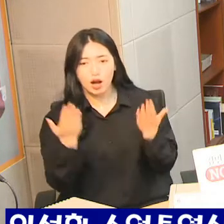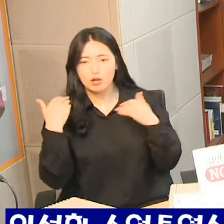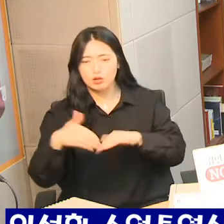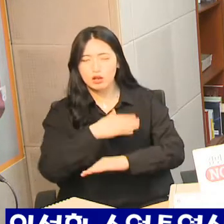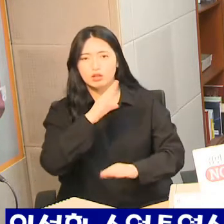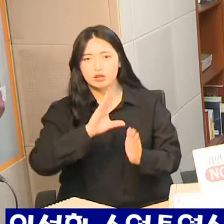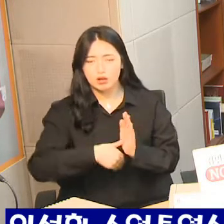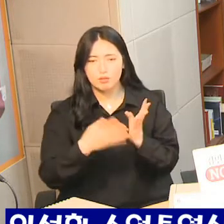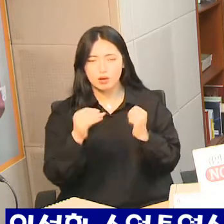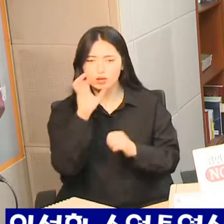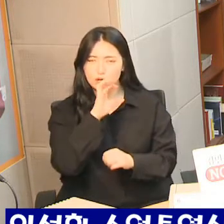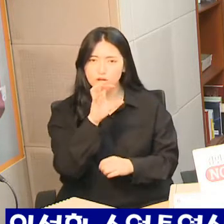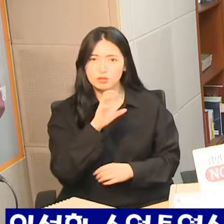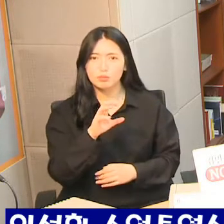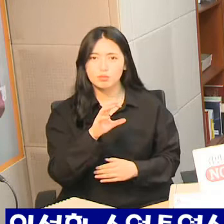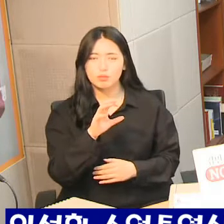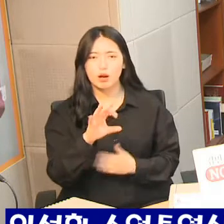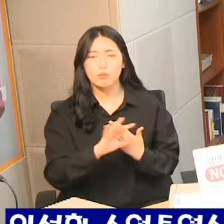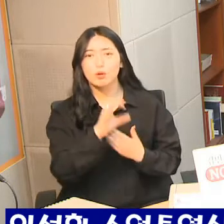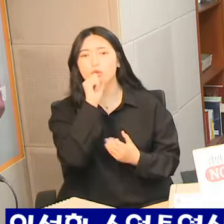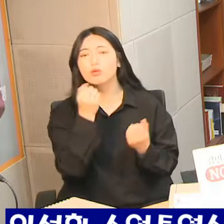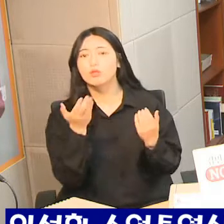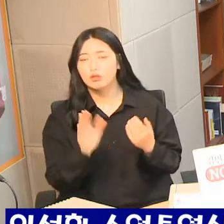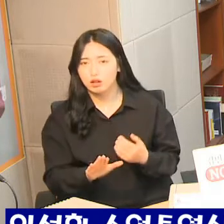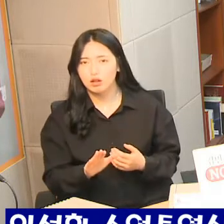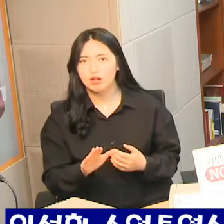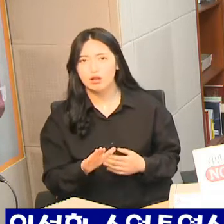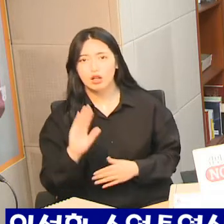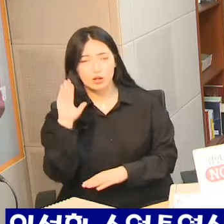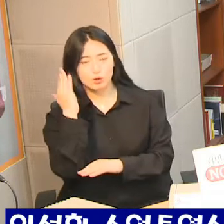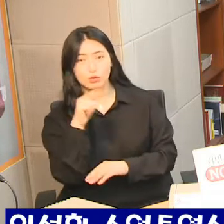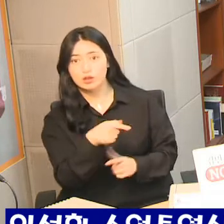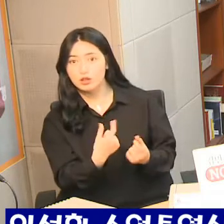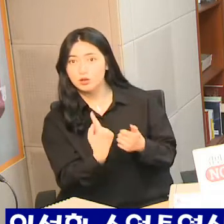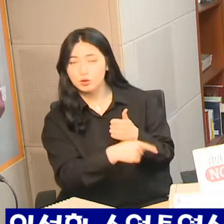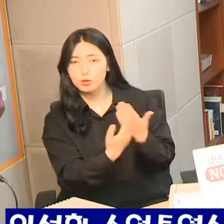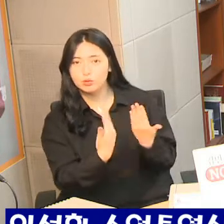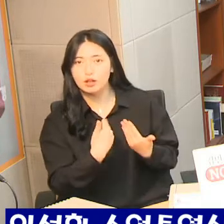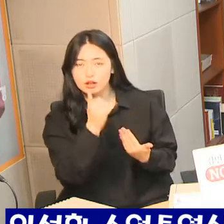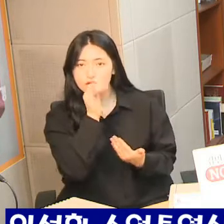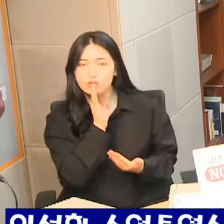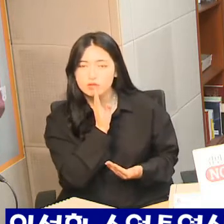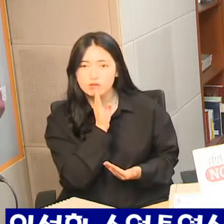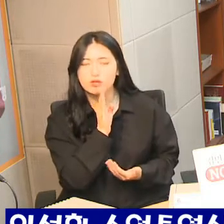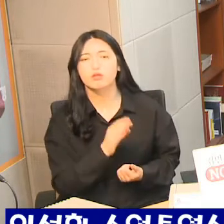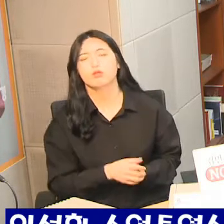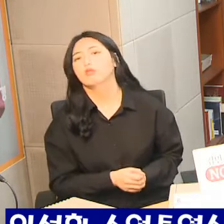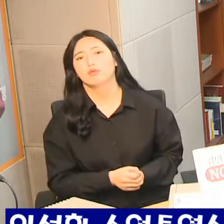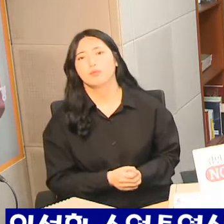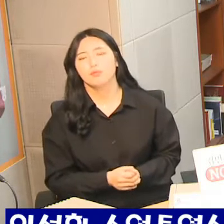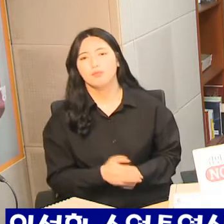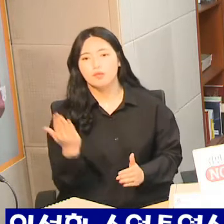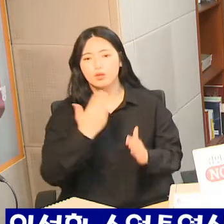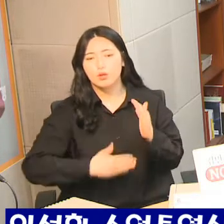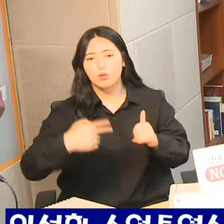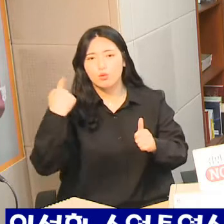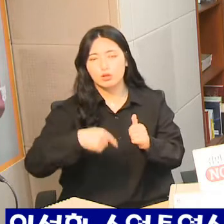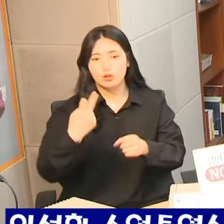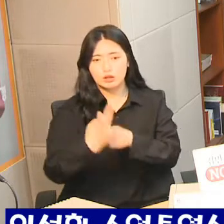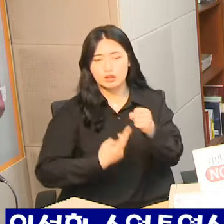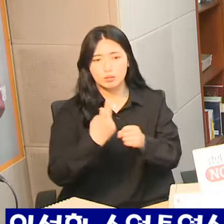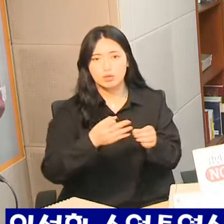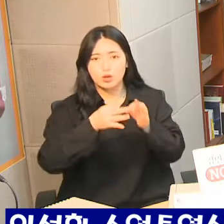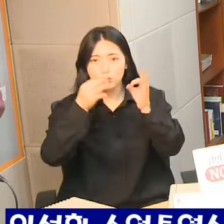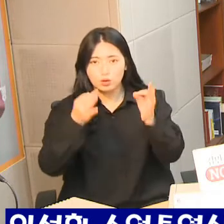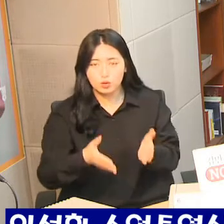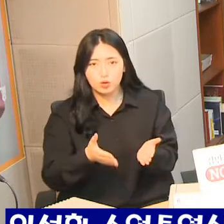해보면 좋은데, 우리는 그런 세대가 아니잖아요. 요즘 애들은 그렇죠. 조금 이런 교육 받잖아요. 네. 이게 사실 공교육 12년 동안 네.